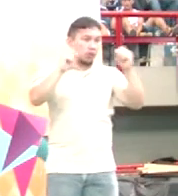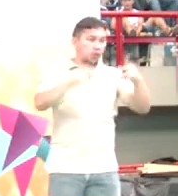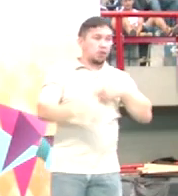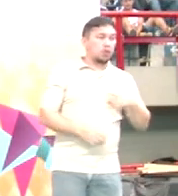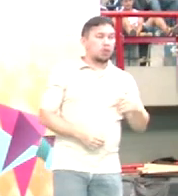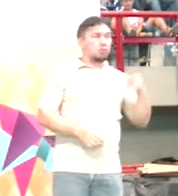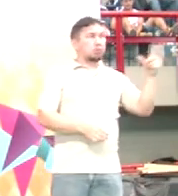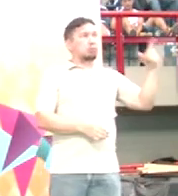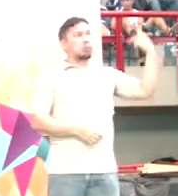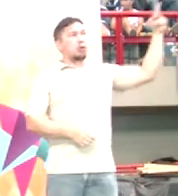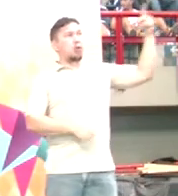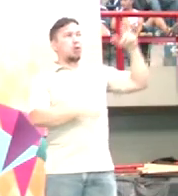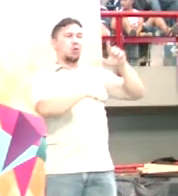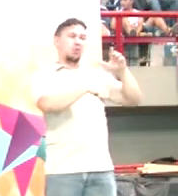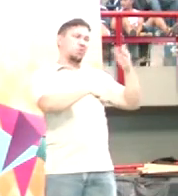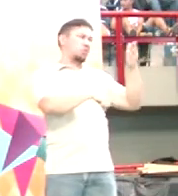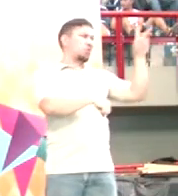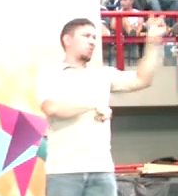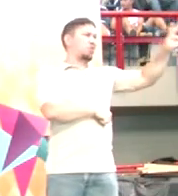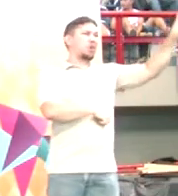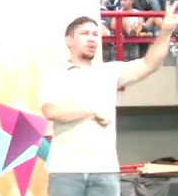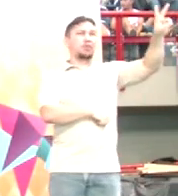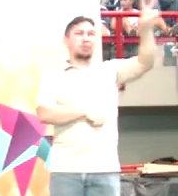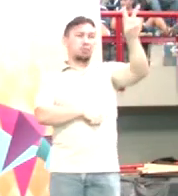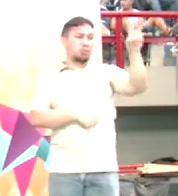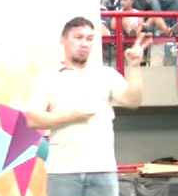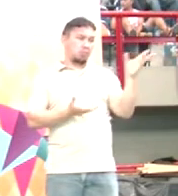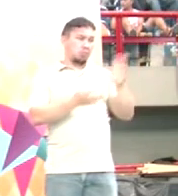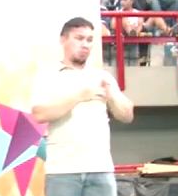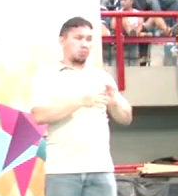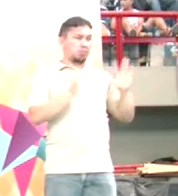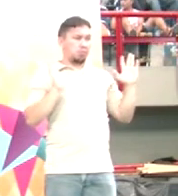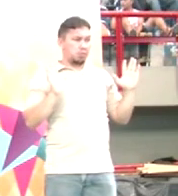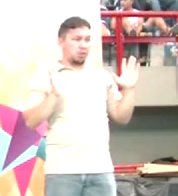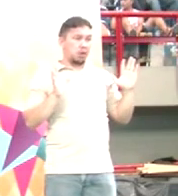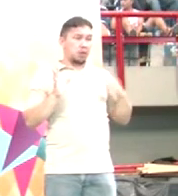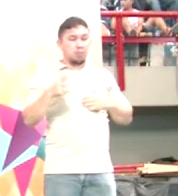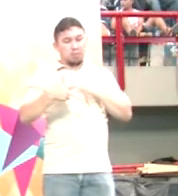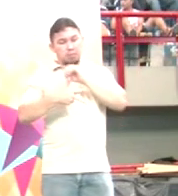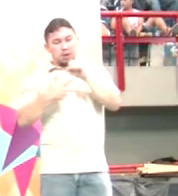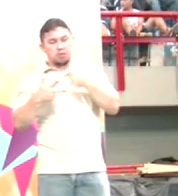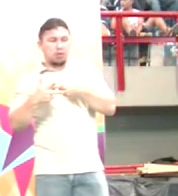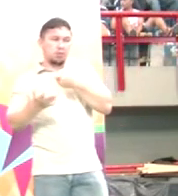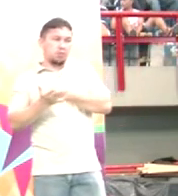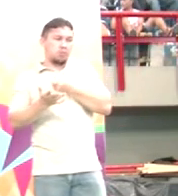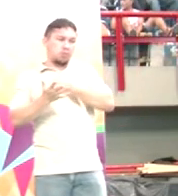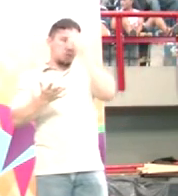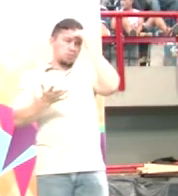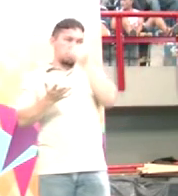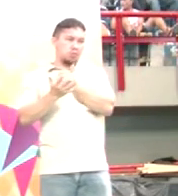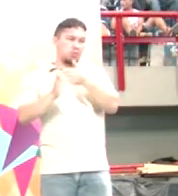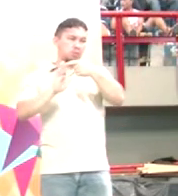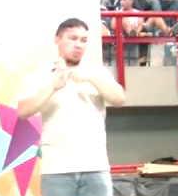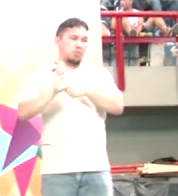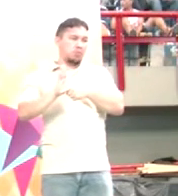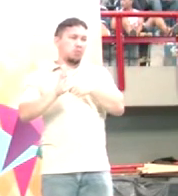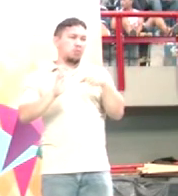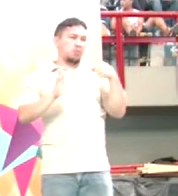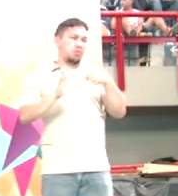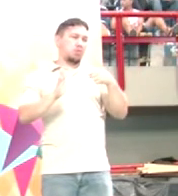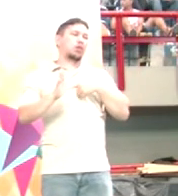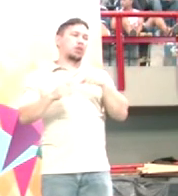os outros vestibulares, você pode usar outros modelos, o do Enem não, por conta desse guia do